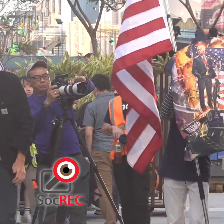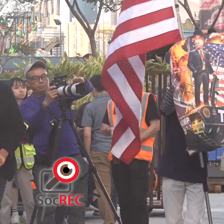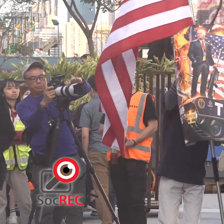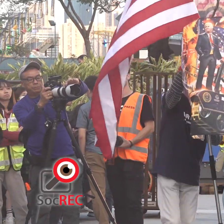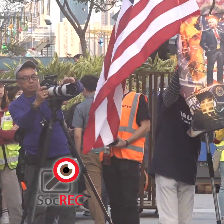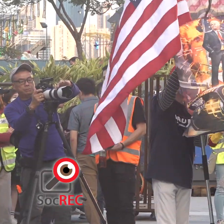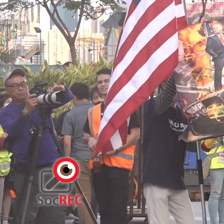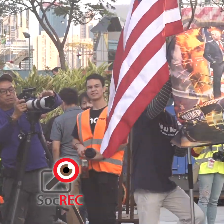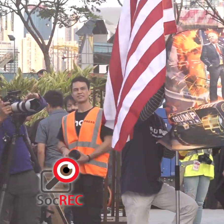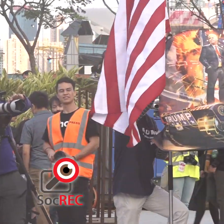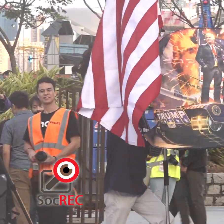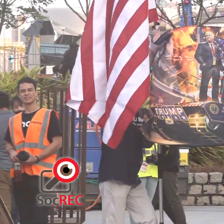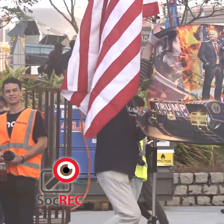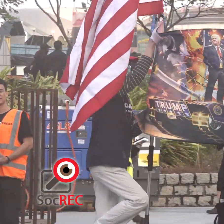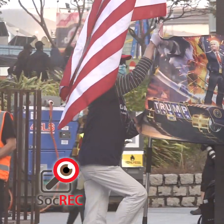Hong Kong 人，大家好！